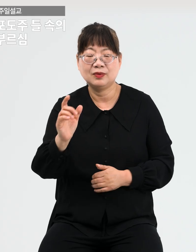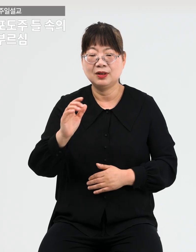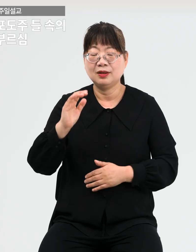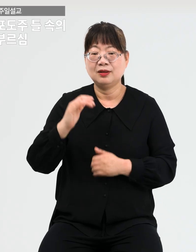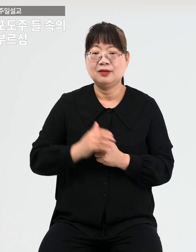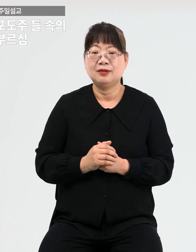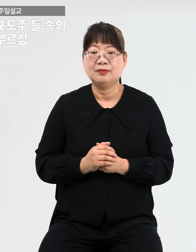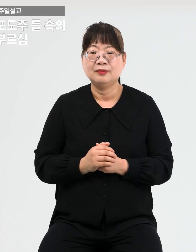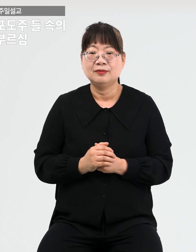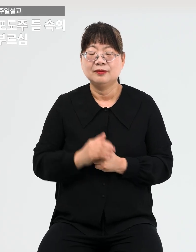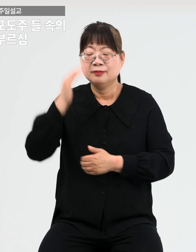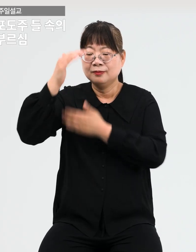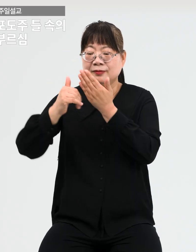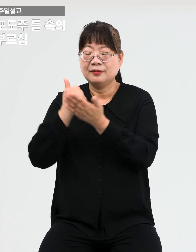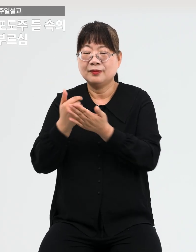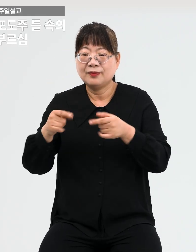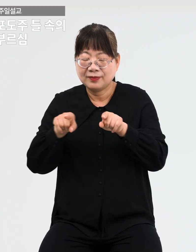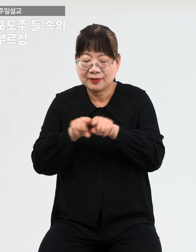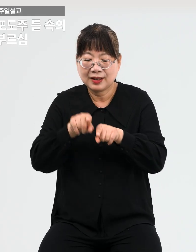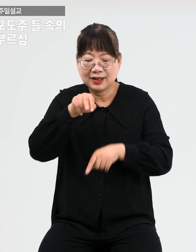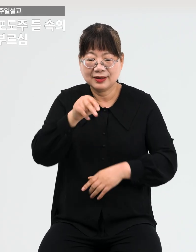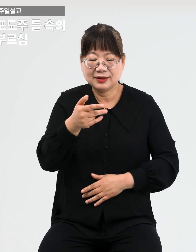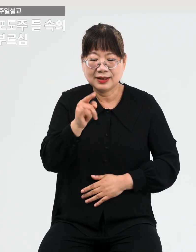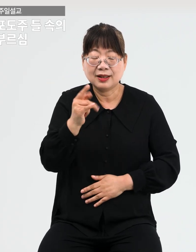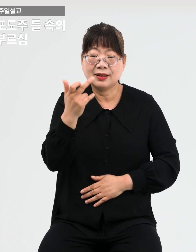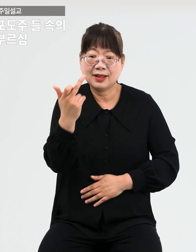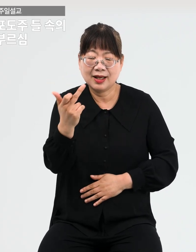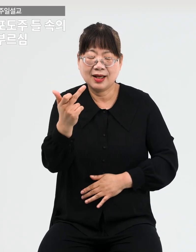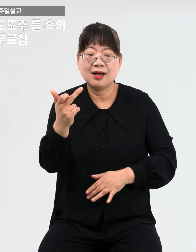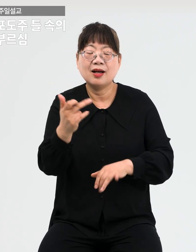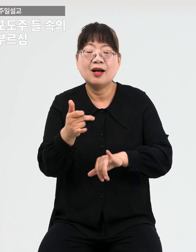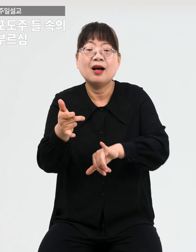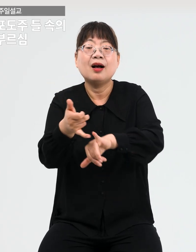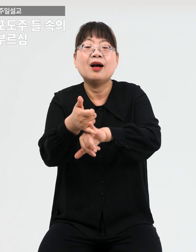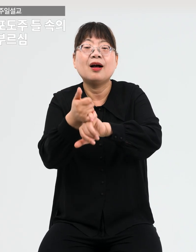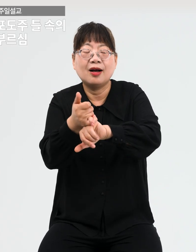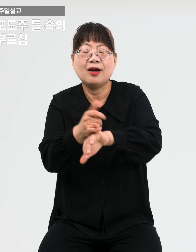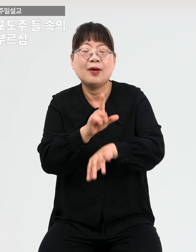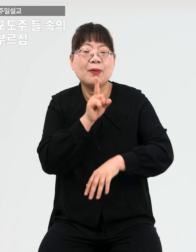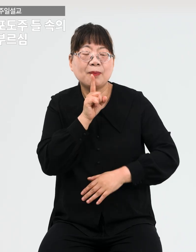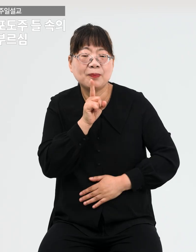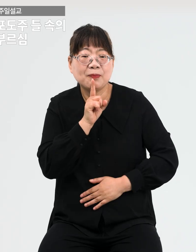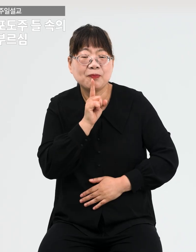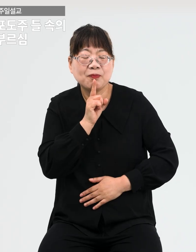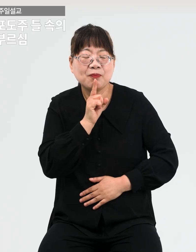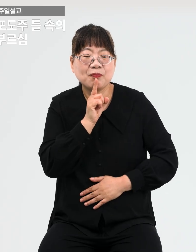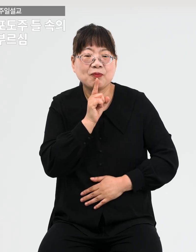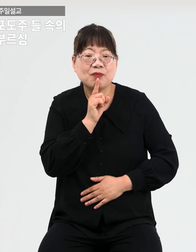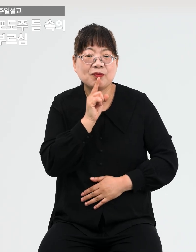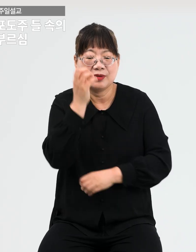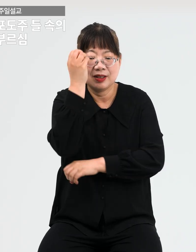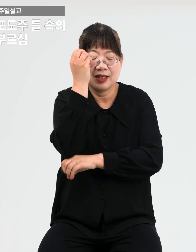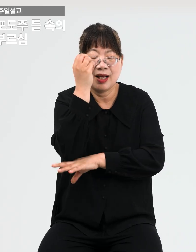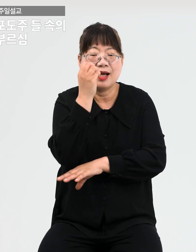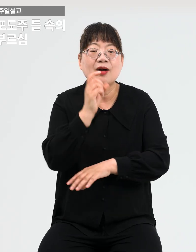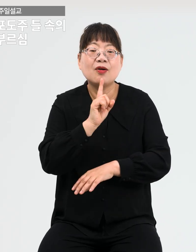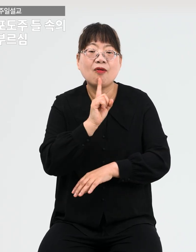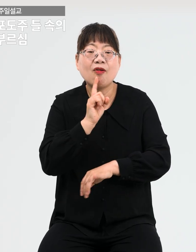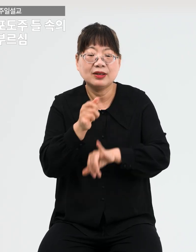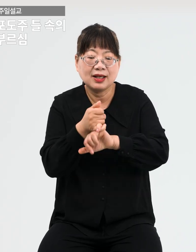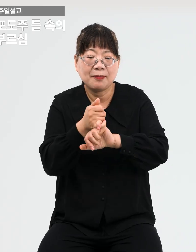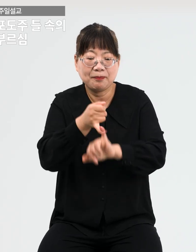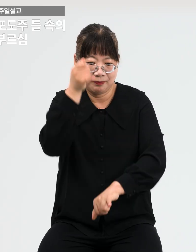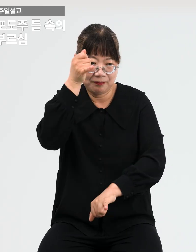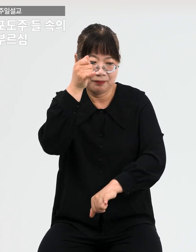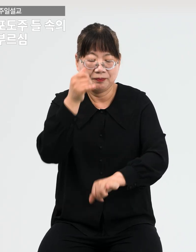나와 함께 신의 산에서 맺은 그 말씀이 기초된 언약을